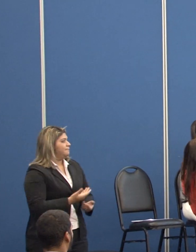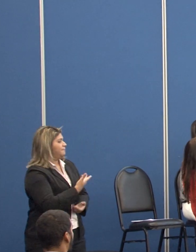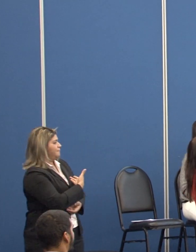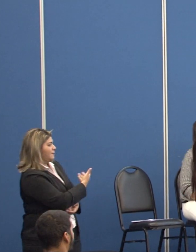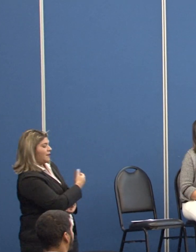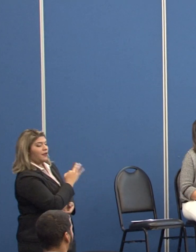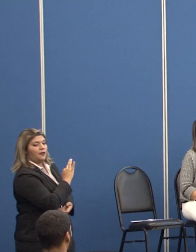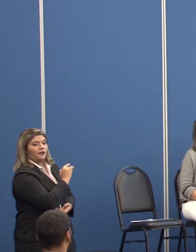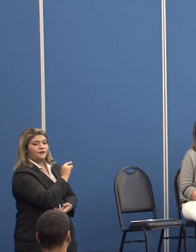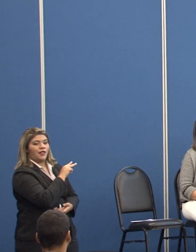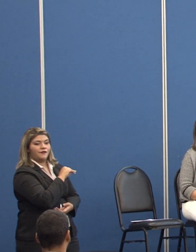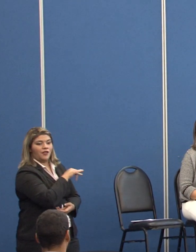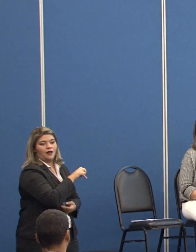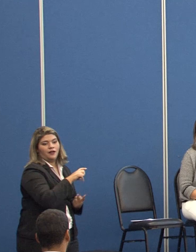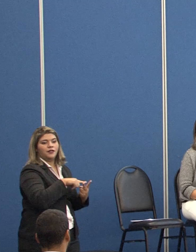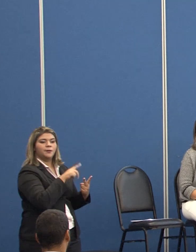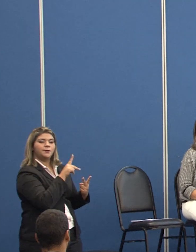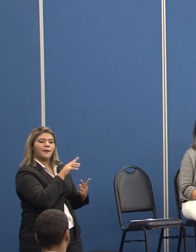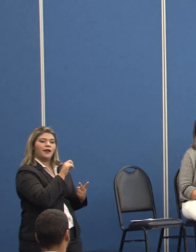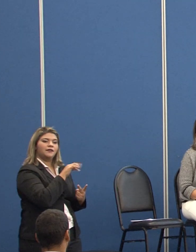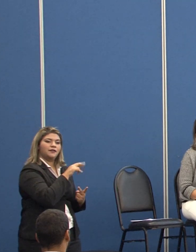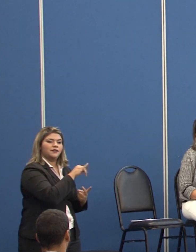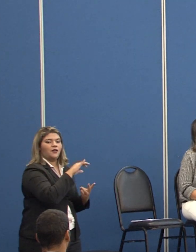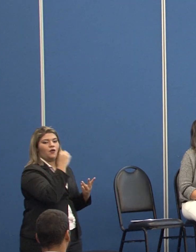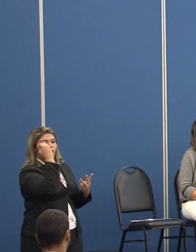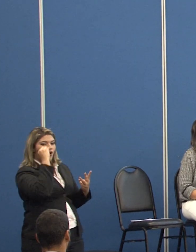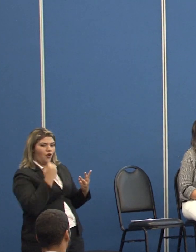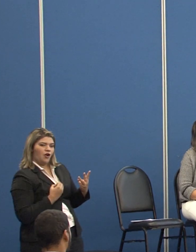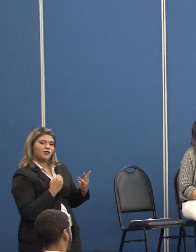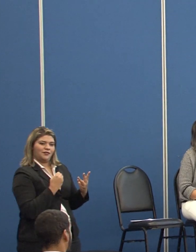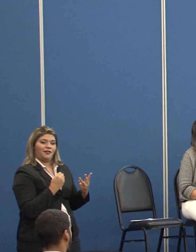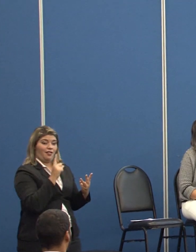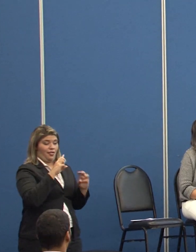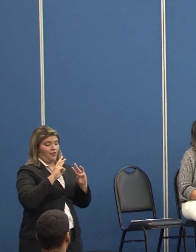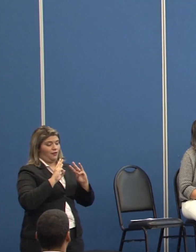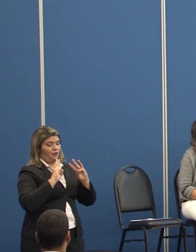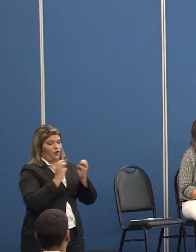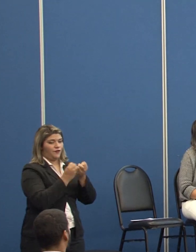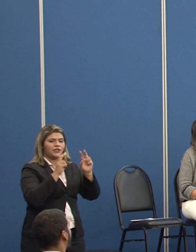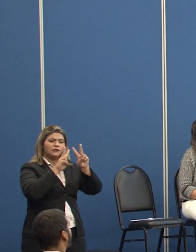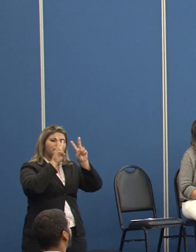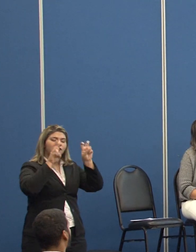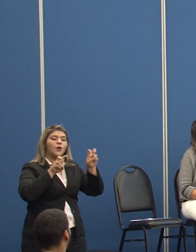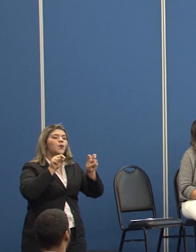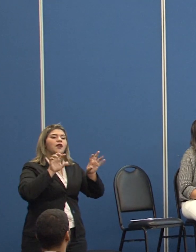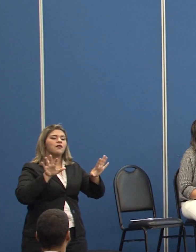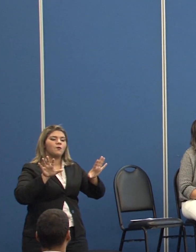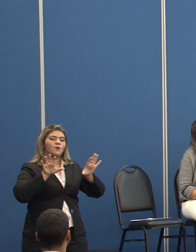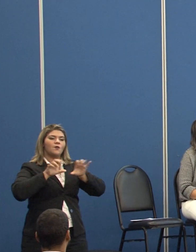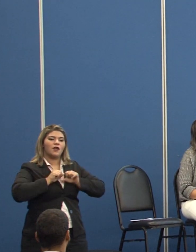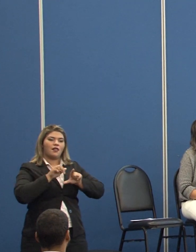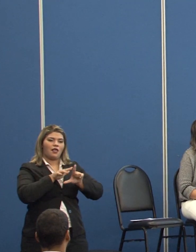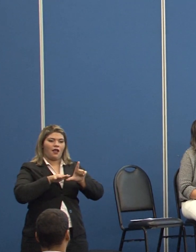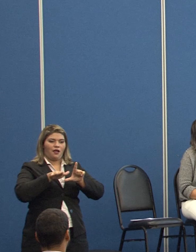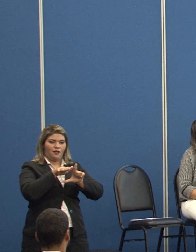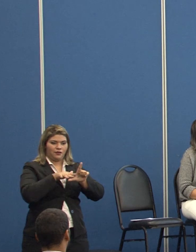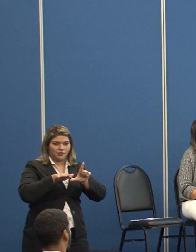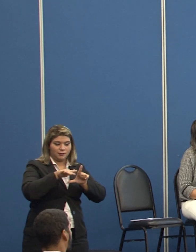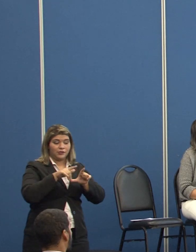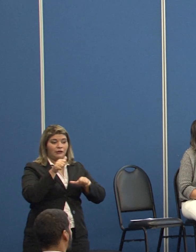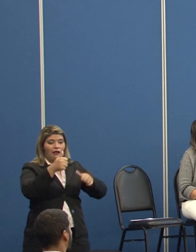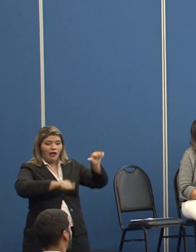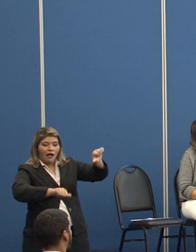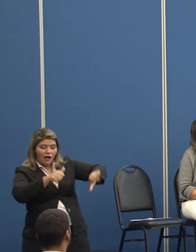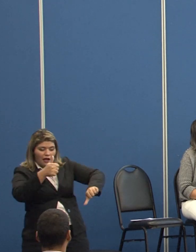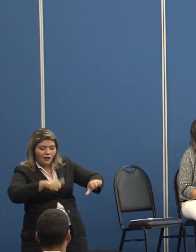Flaviane, Patrícia e Osilene, né? O título da nossa oficina, da nossa discussão, aquisição do letramento e avaliação